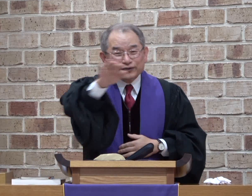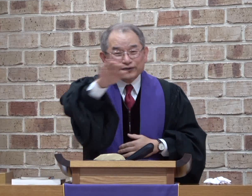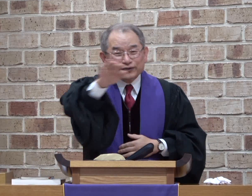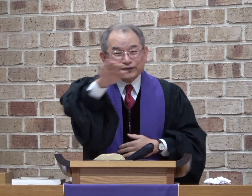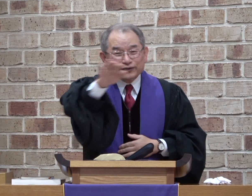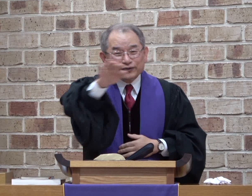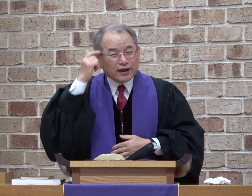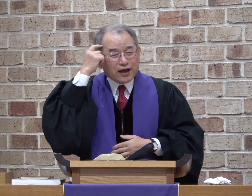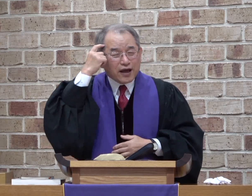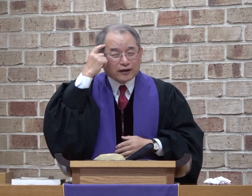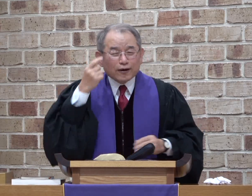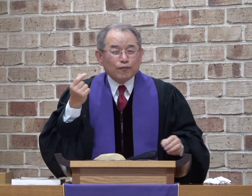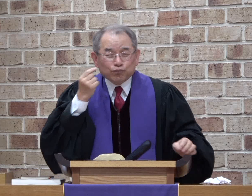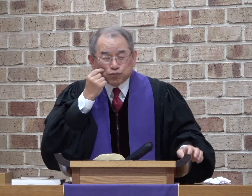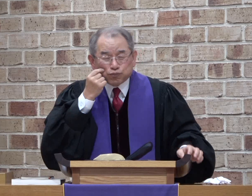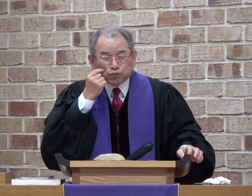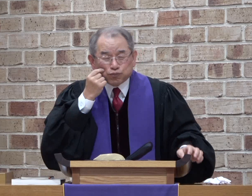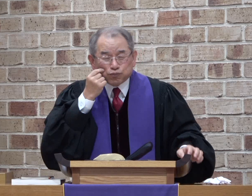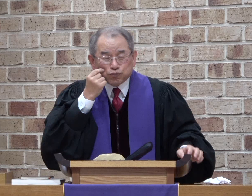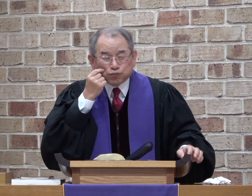우리가 생각 못한